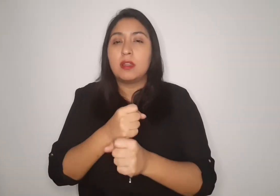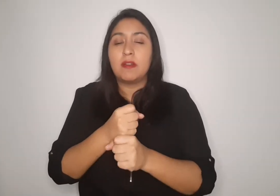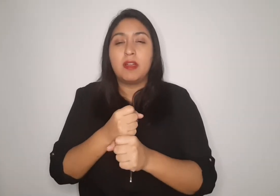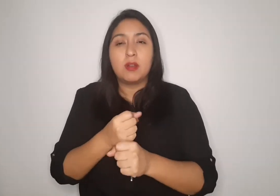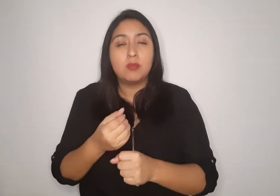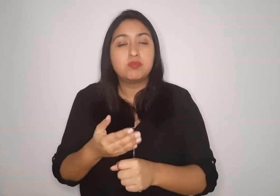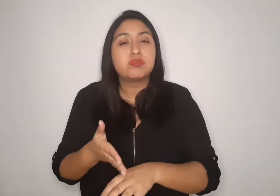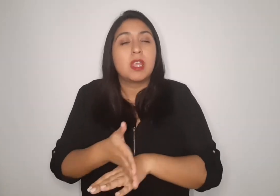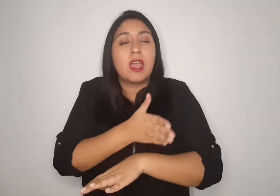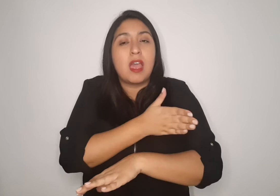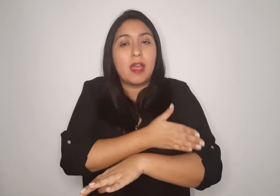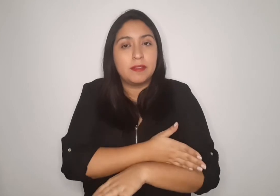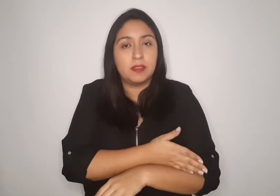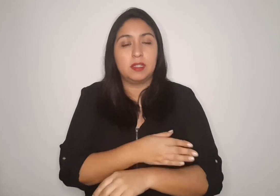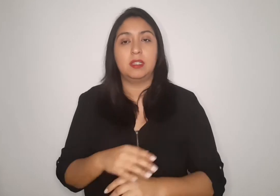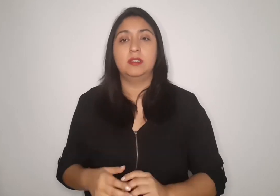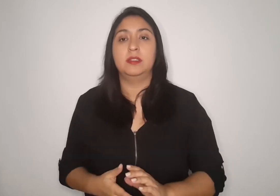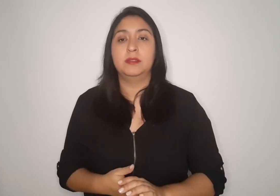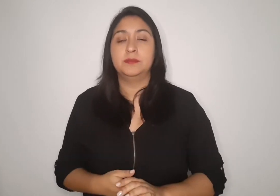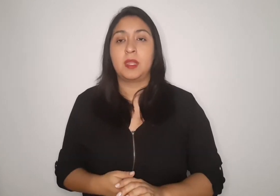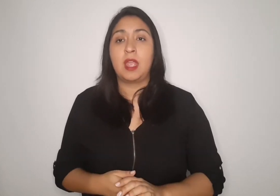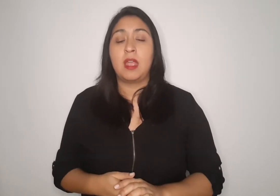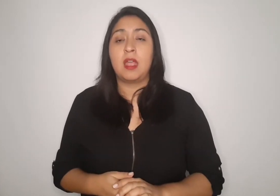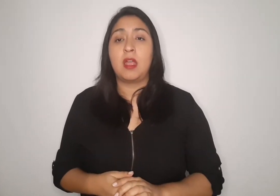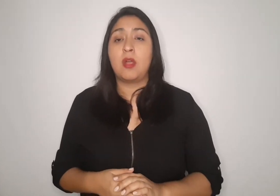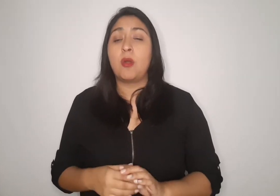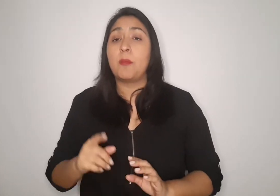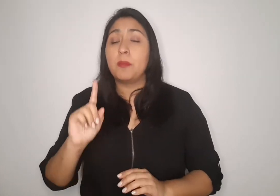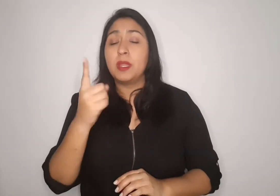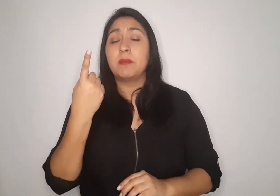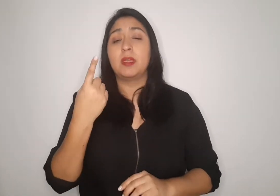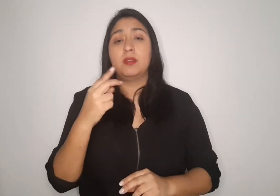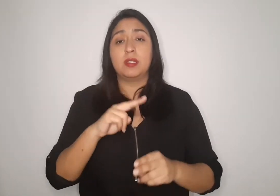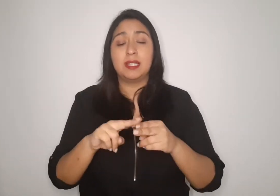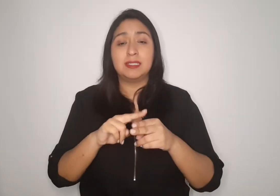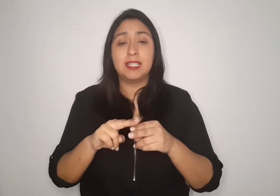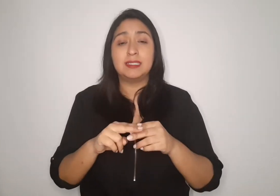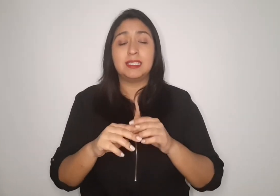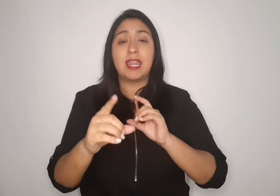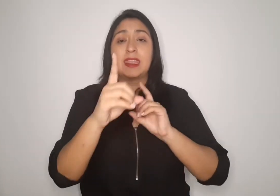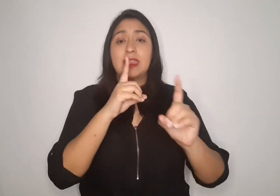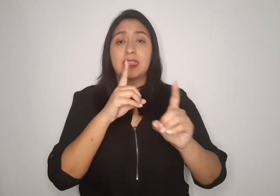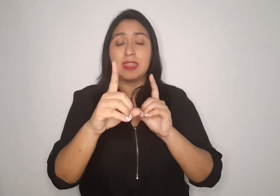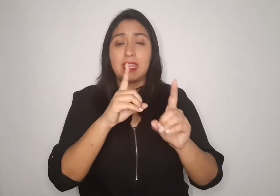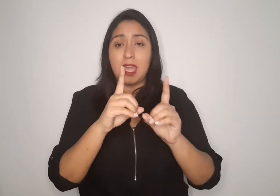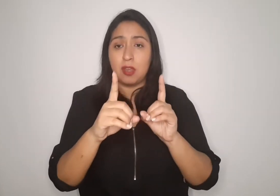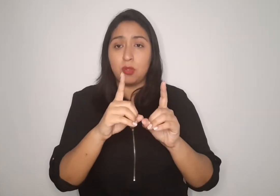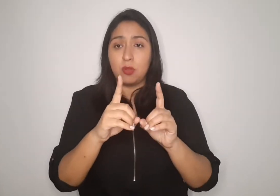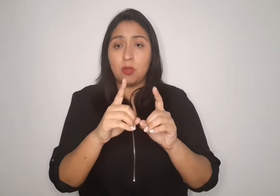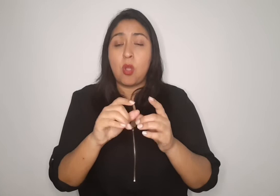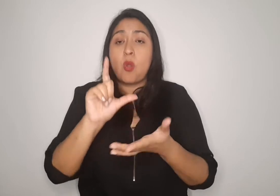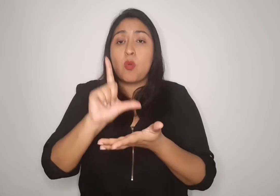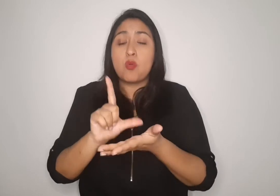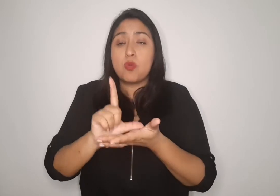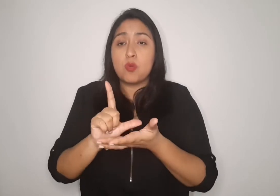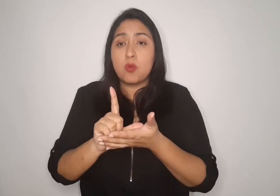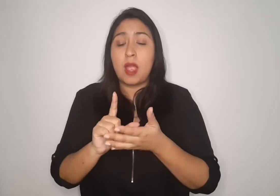la primera instancia es el diálogo parlamentar, un punto de reunión para chilenos y